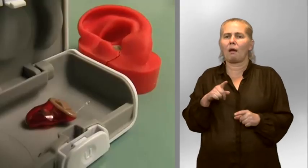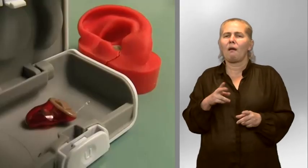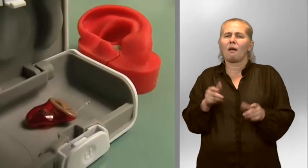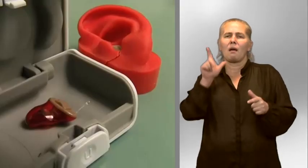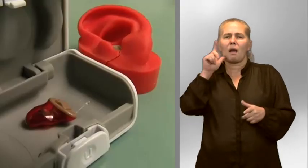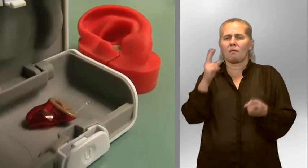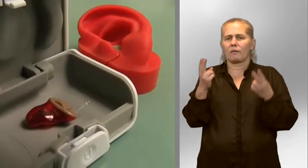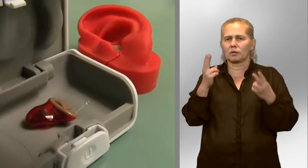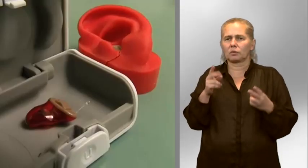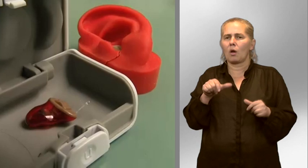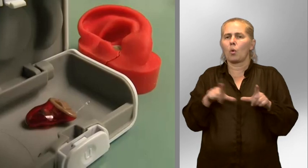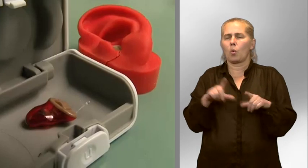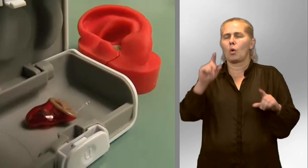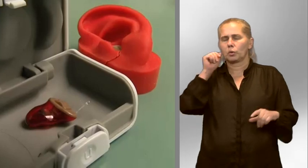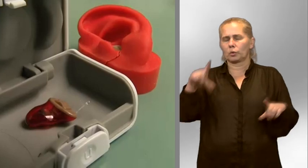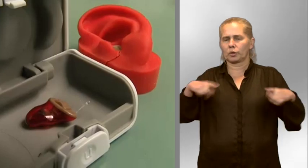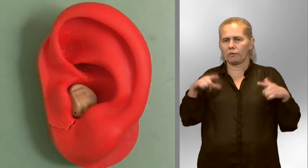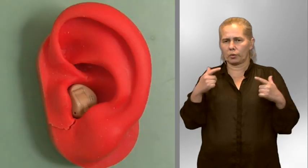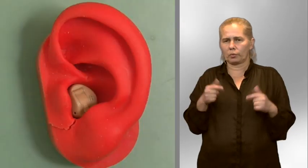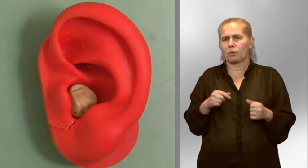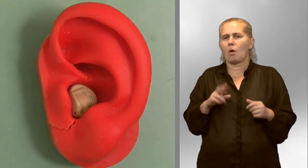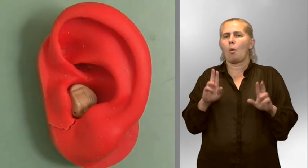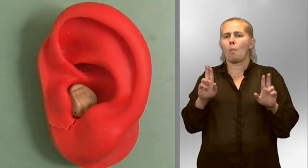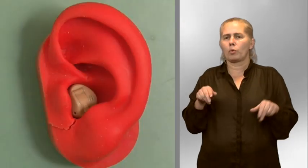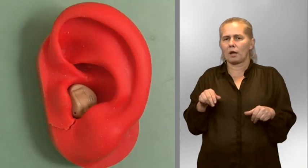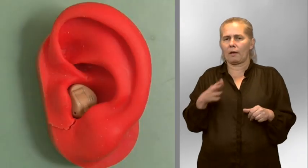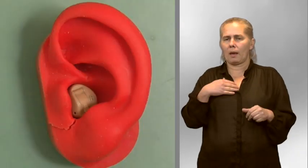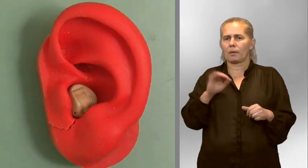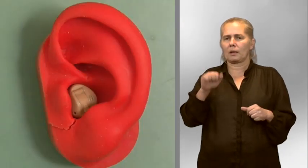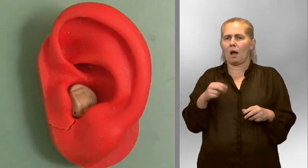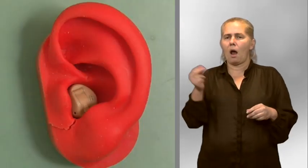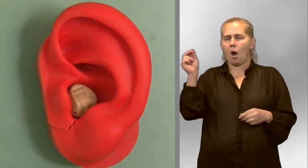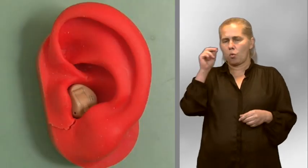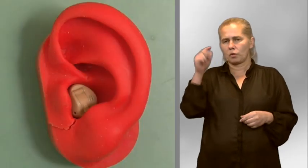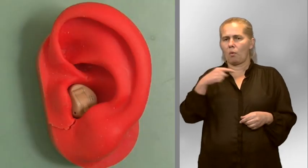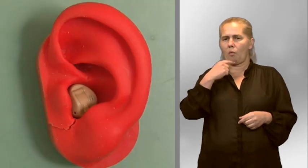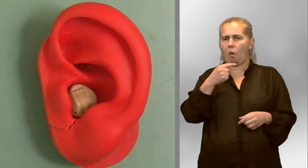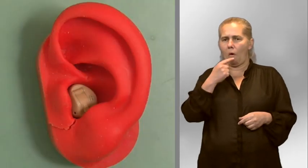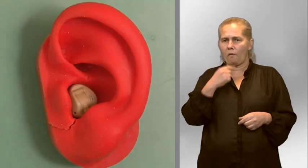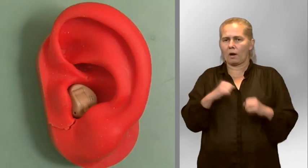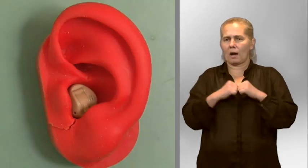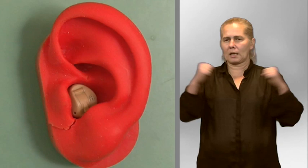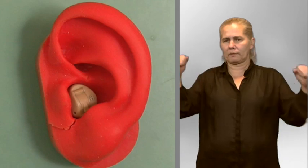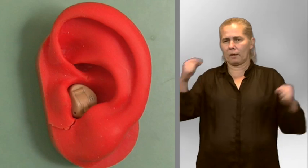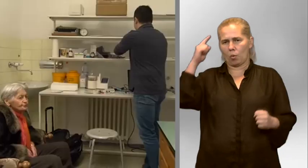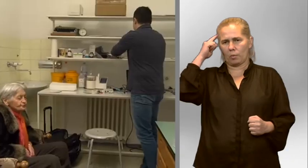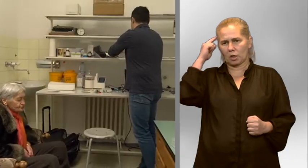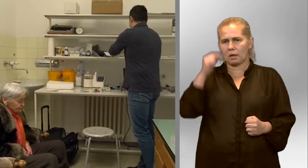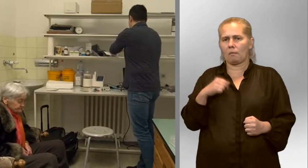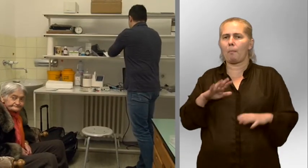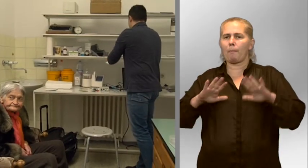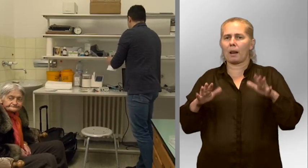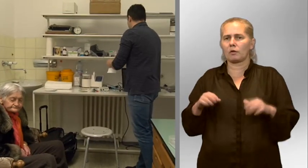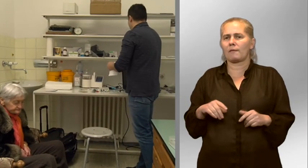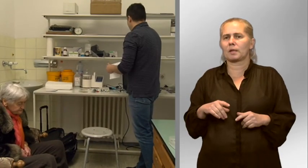Čulo sluha ima izuzetno veliki značaj u ljudskom životu. Omogućava nam da učimo govor, razvijamo